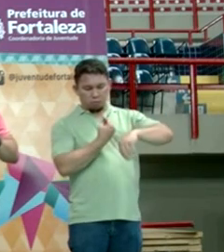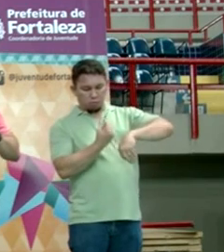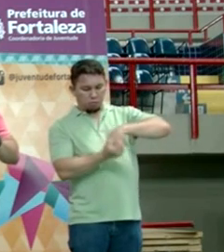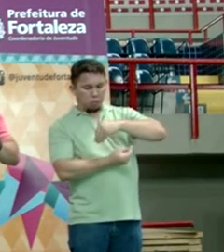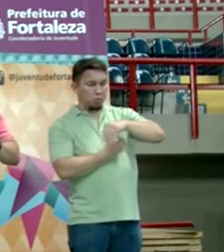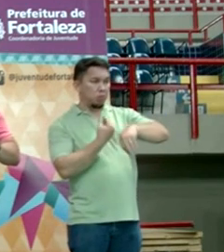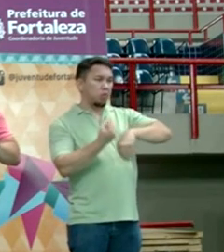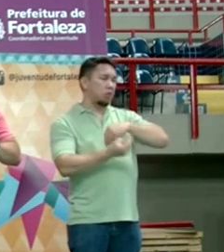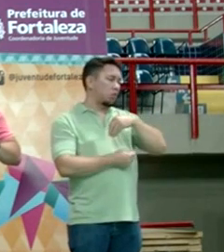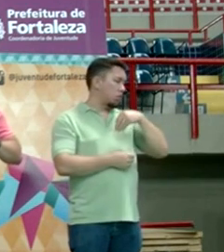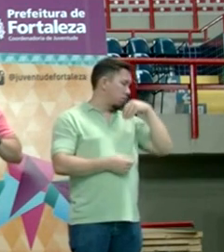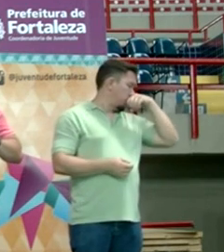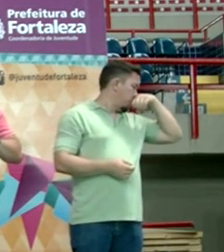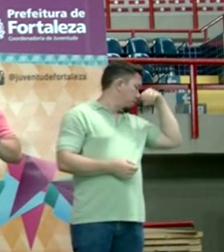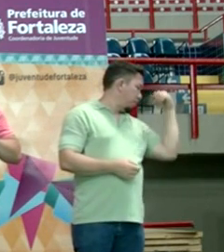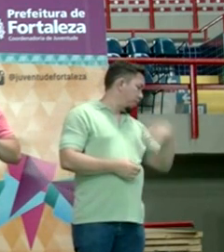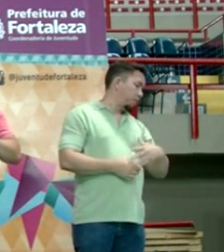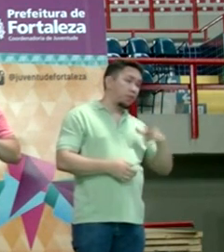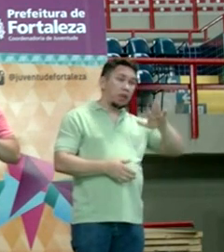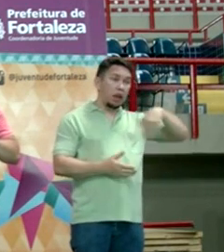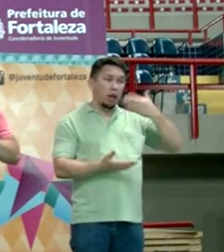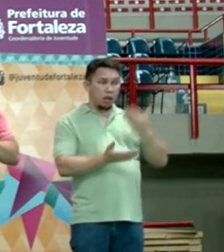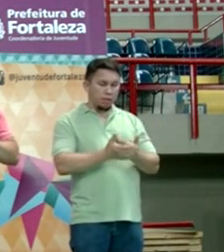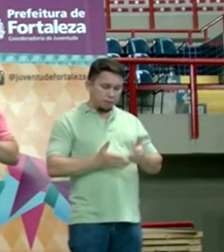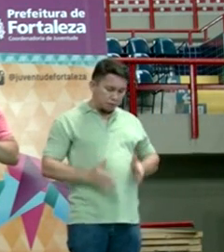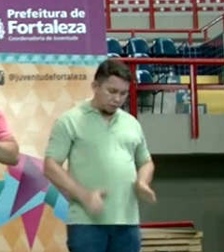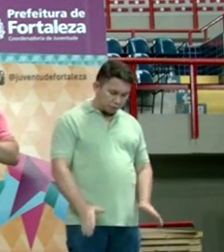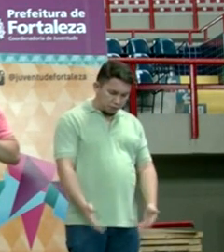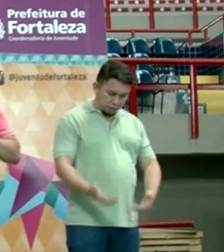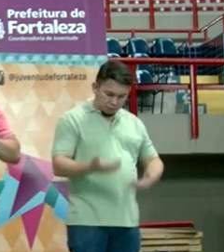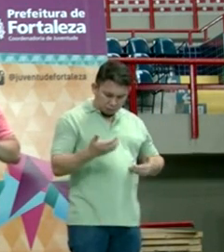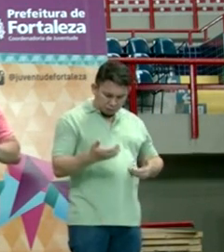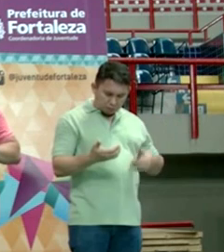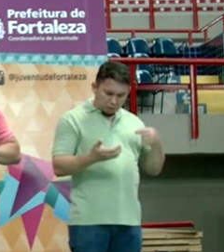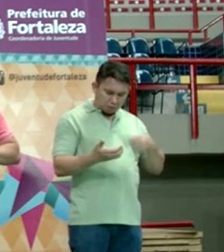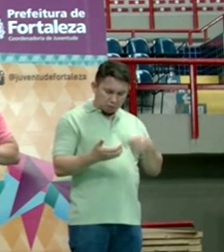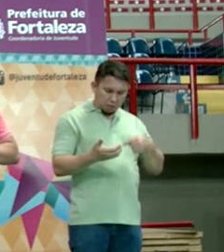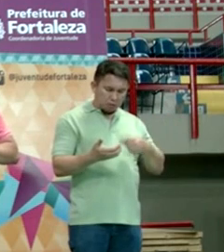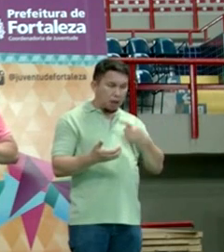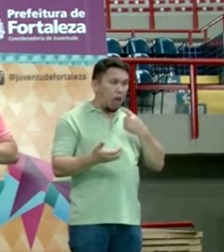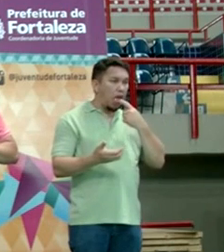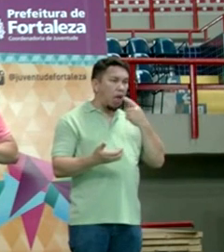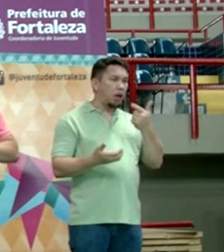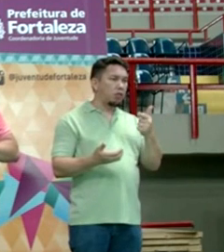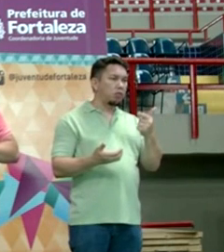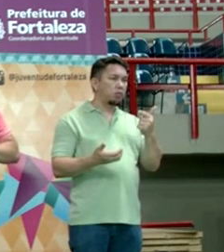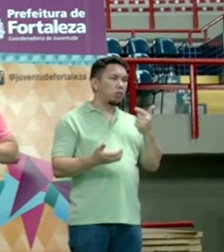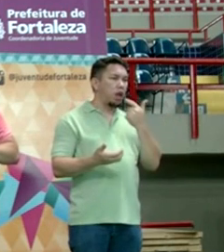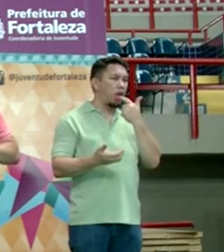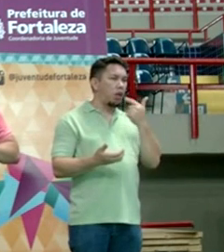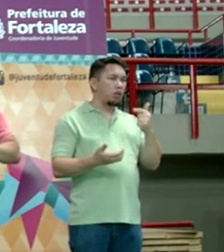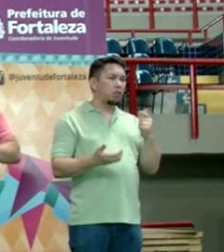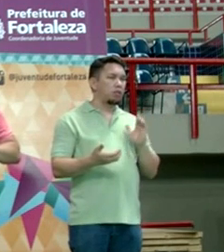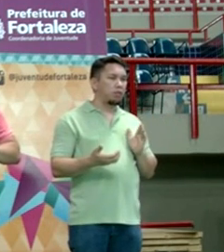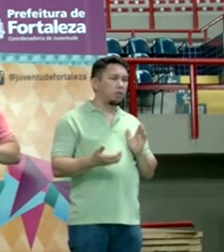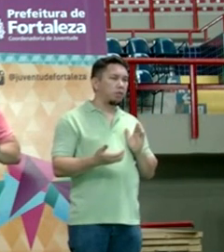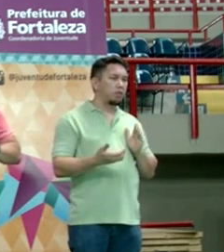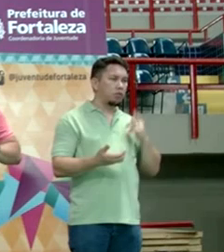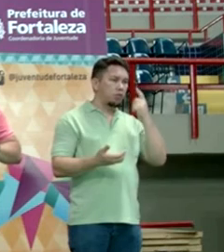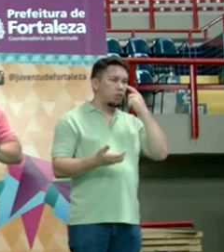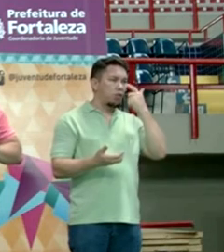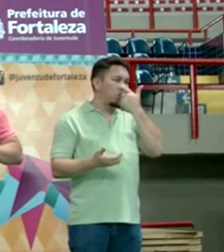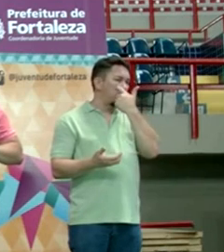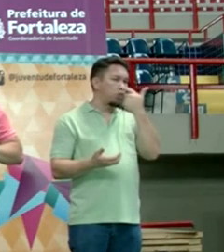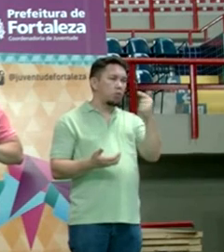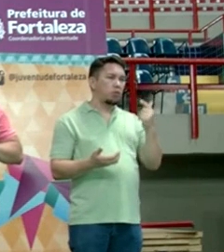mutações tão violentas que nós temos registros de crianças que nasceram sem língua. não tem língua, sem